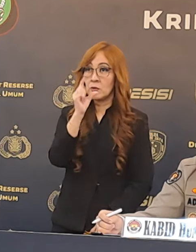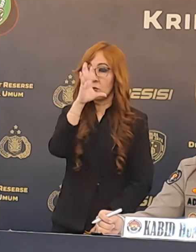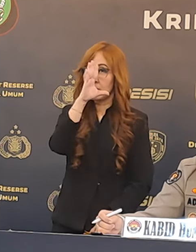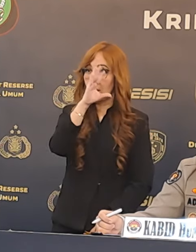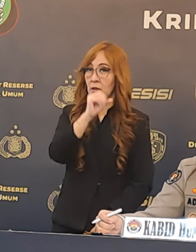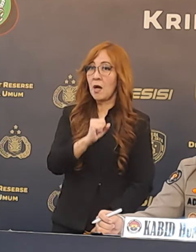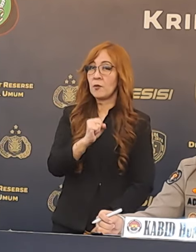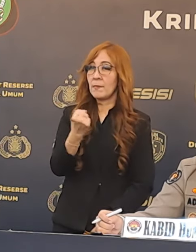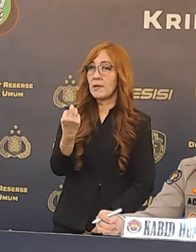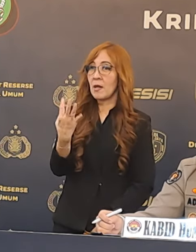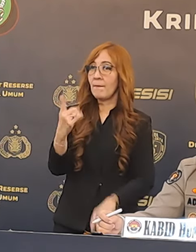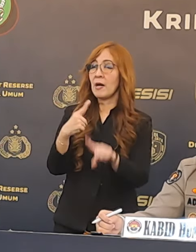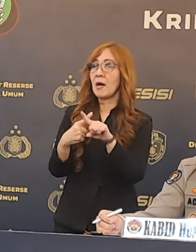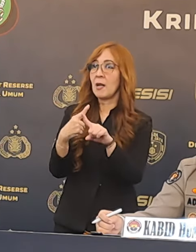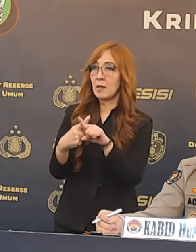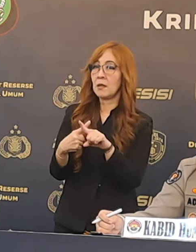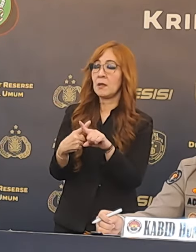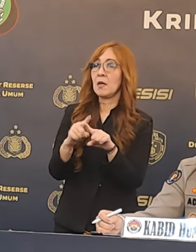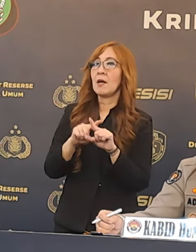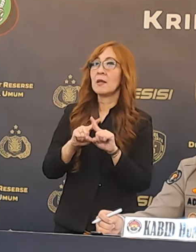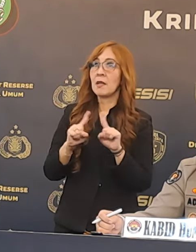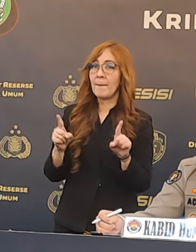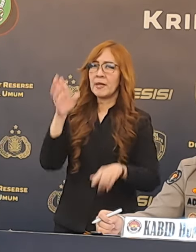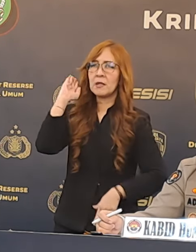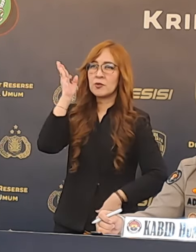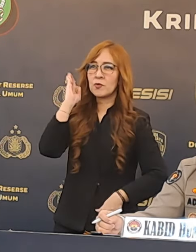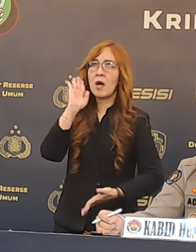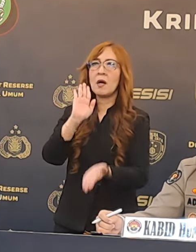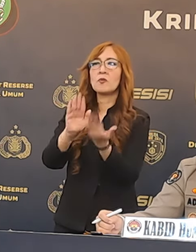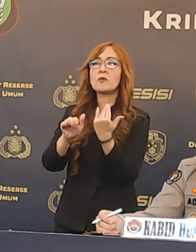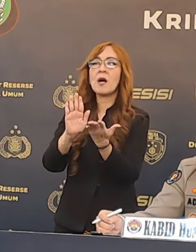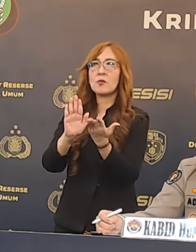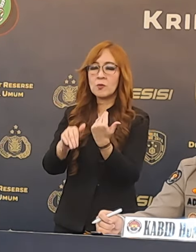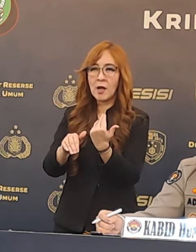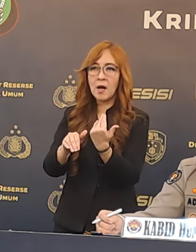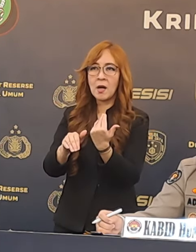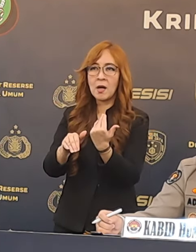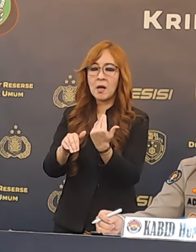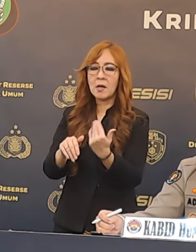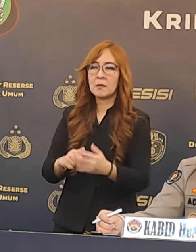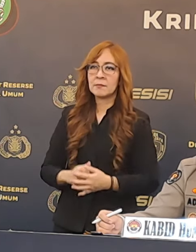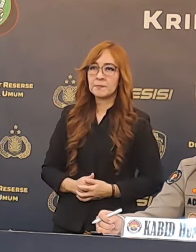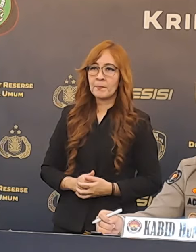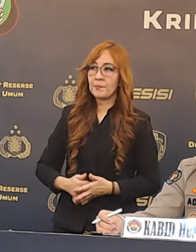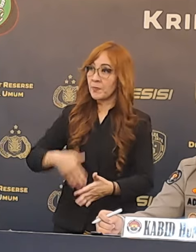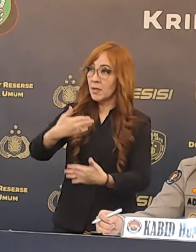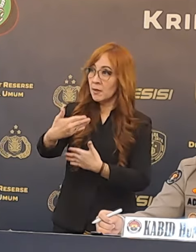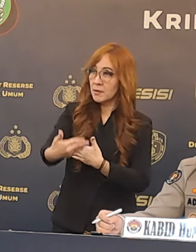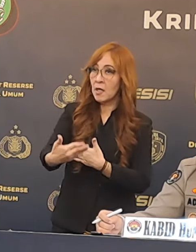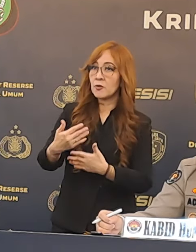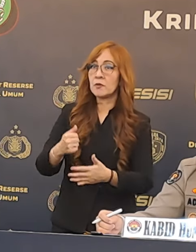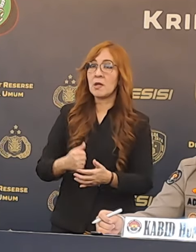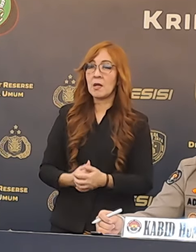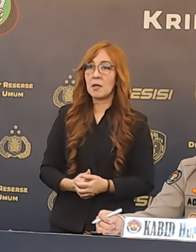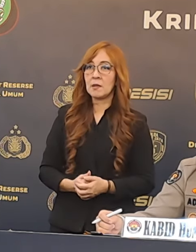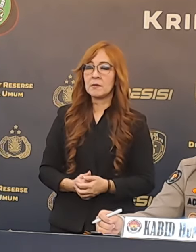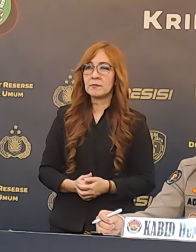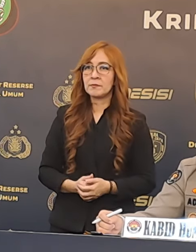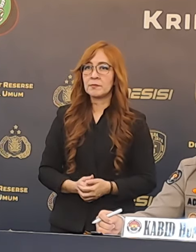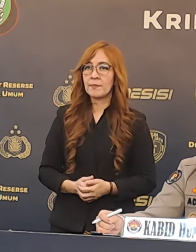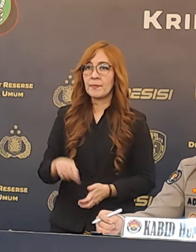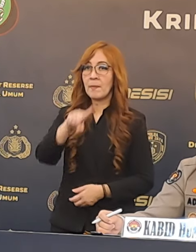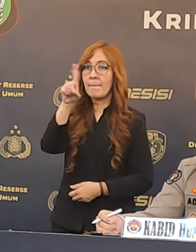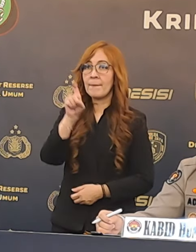memastikan berapa kalinya, namun sudah berkali-kali. Kemudian yang berikutnya lagi terkait pertanyaan